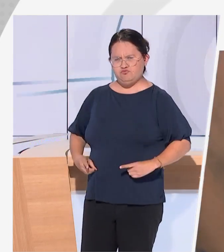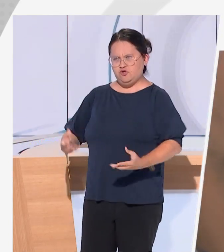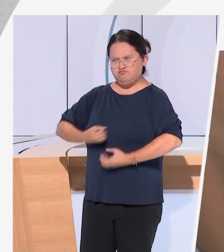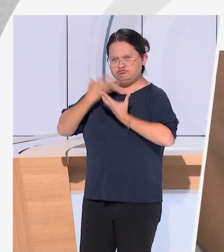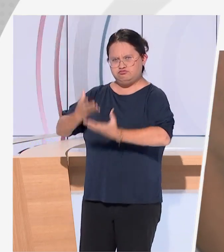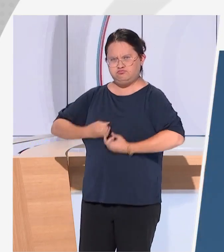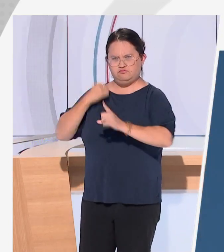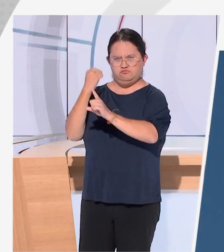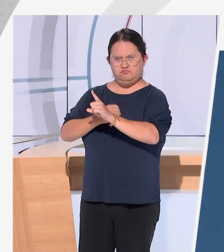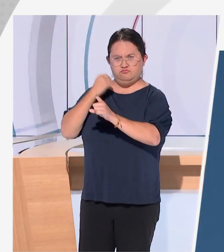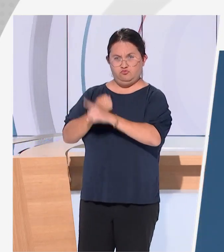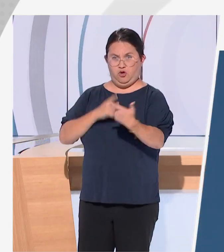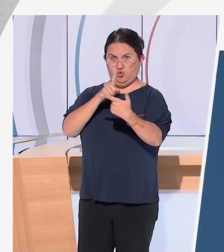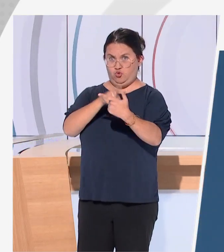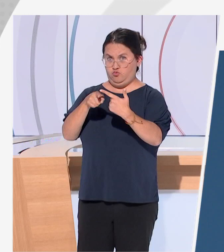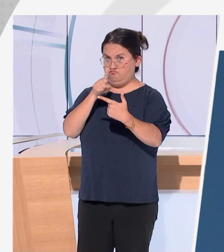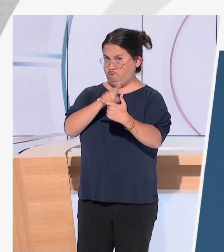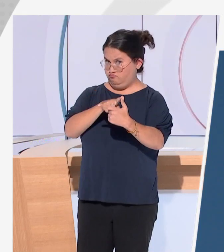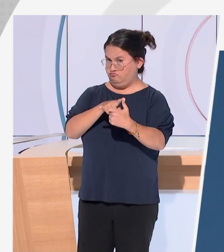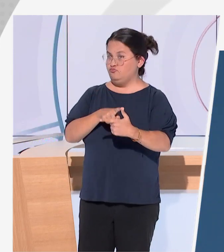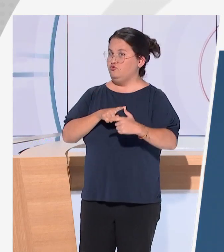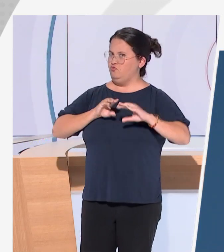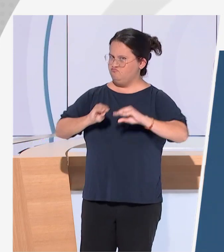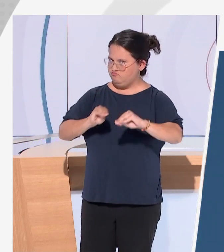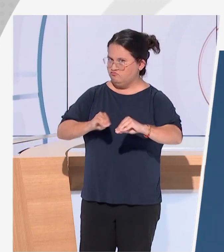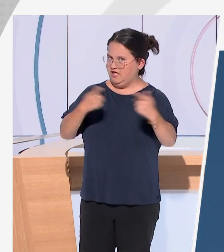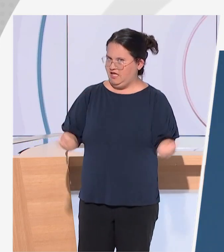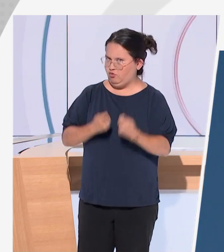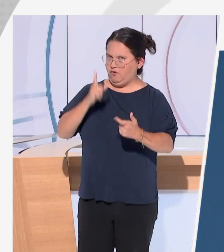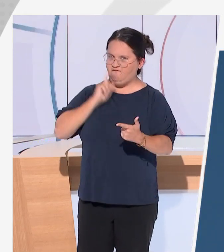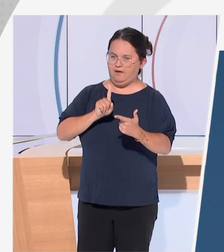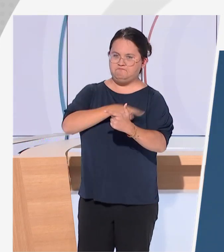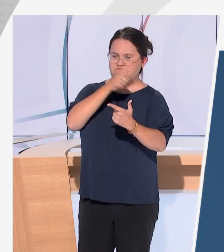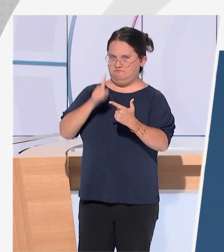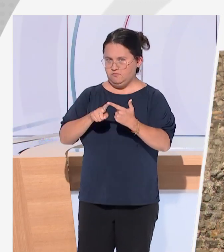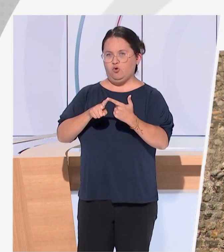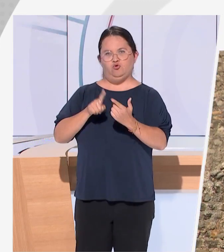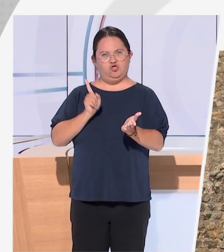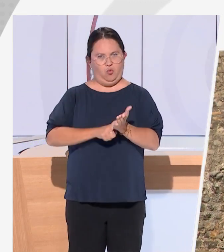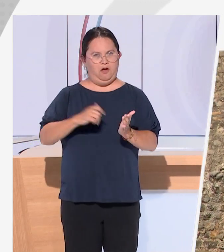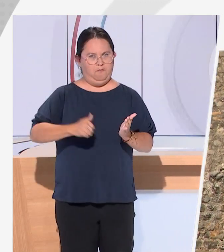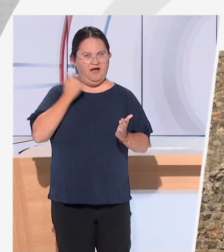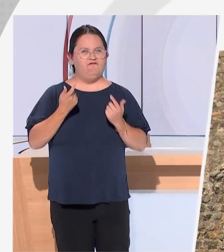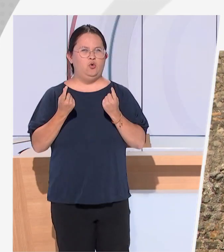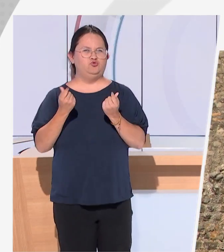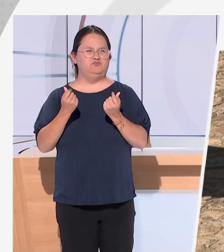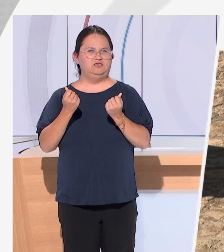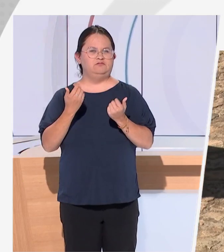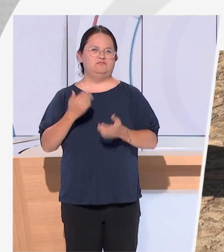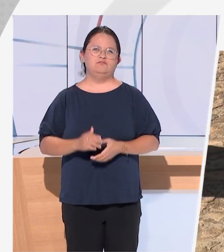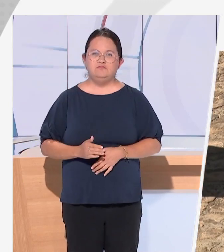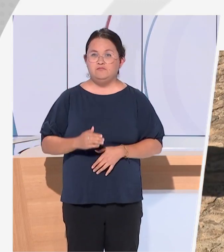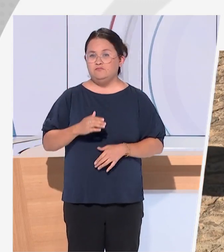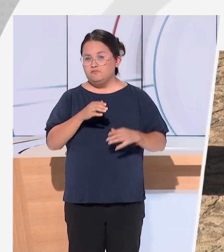choses. L'éducation des femmes et la capacité pour les femmes à avoir une autonomie financière. Et un peu plus loin, au